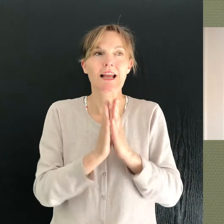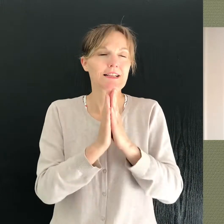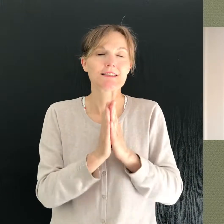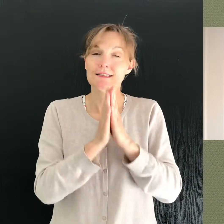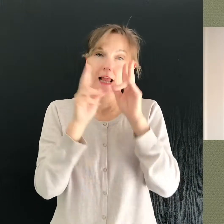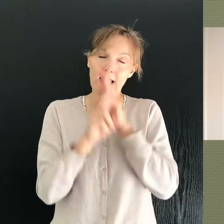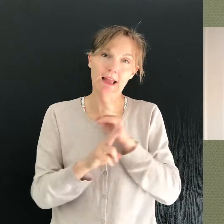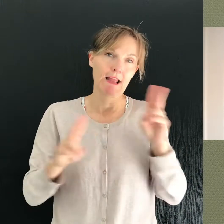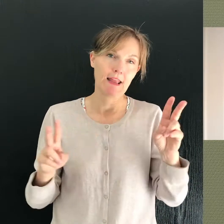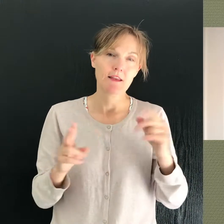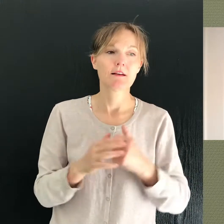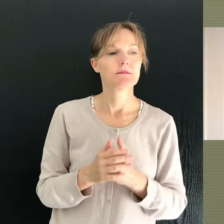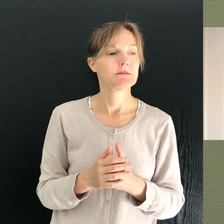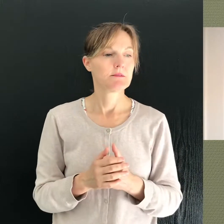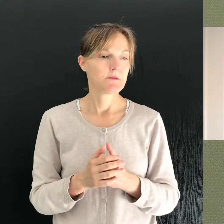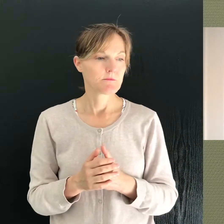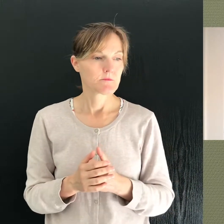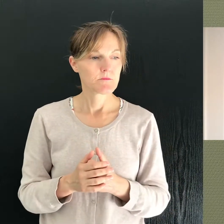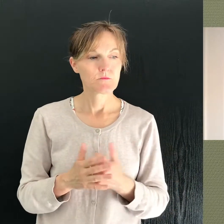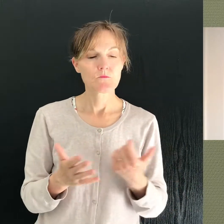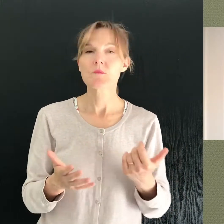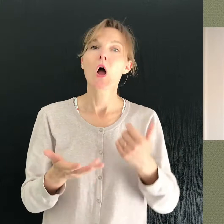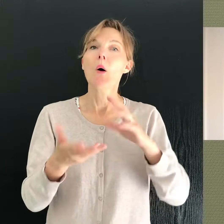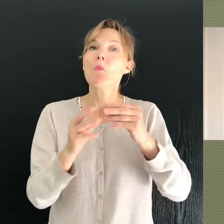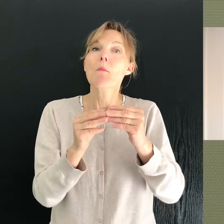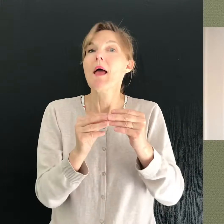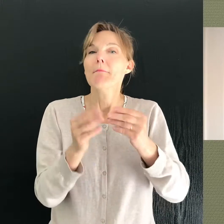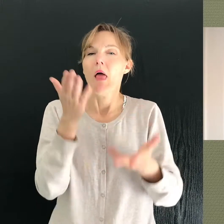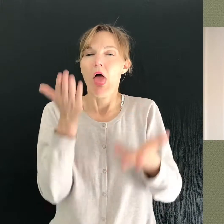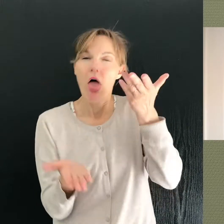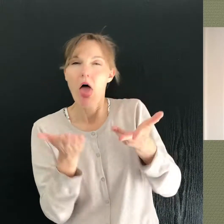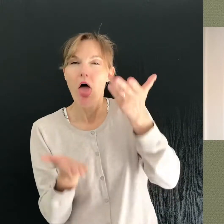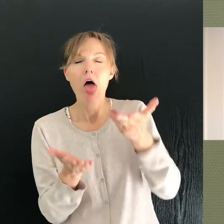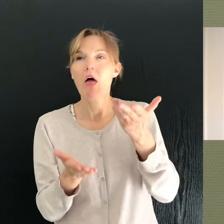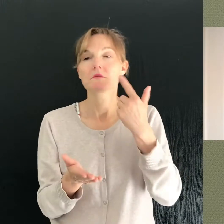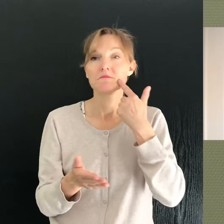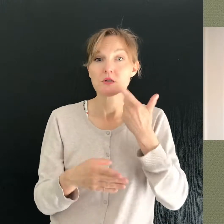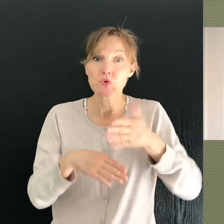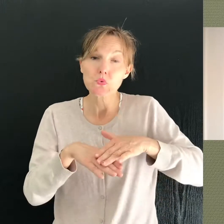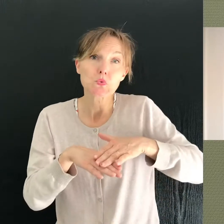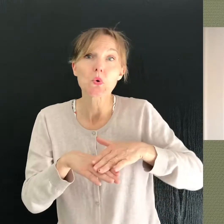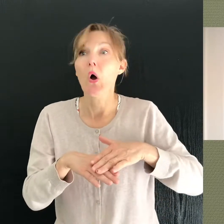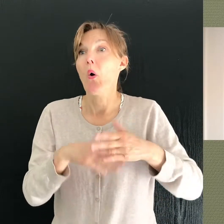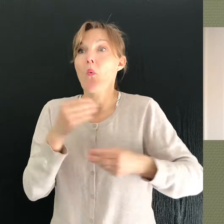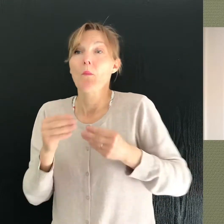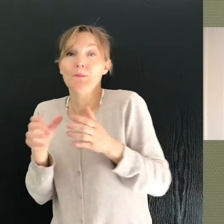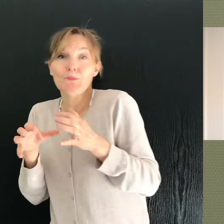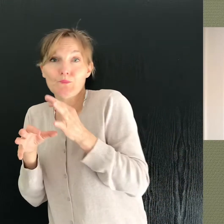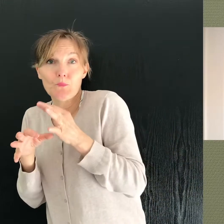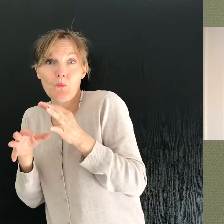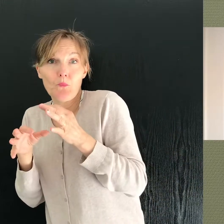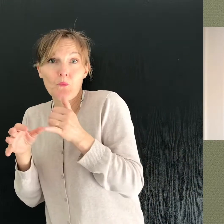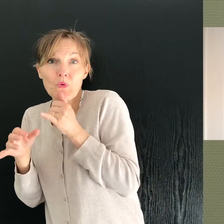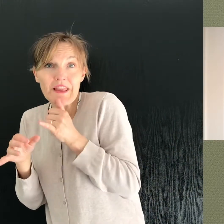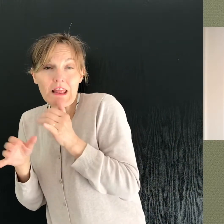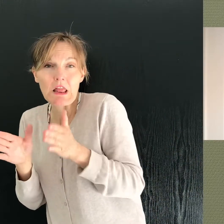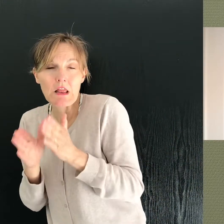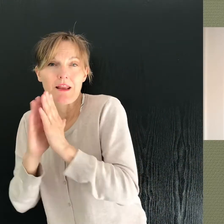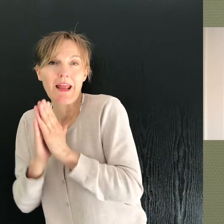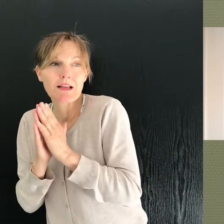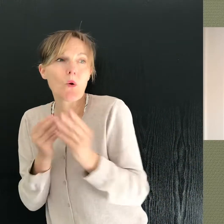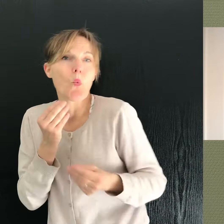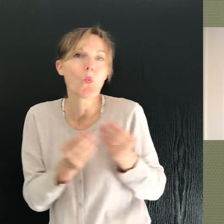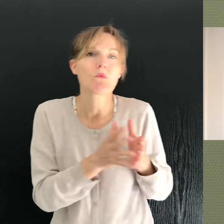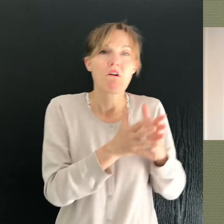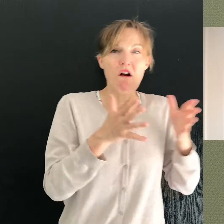car actuellement le désordre règne aussi bien dans les grandes que dans les petites assemblées. Si ces déviances ont été